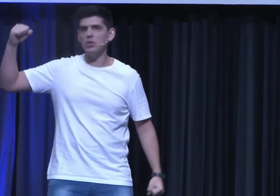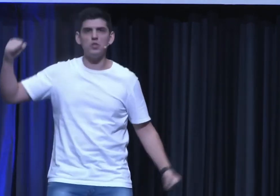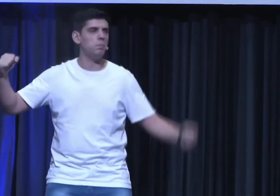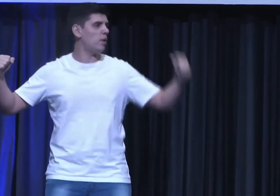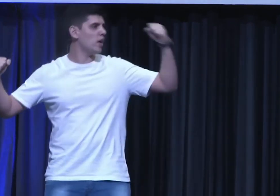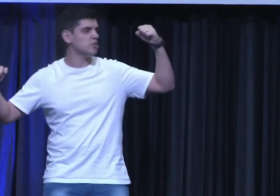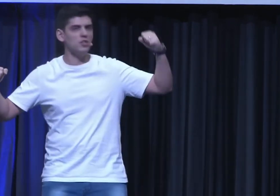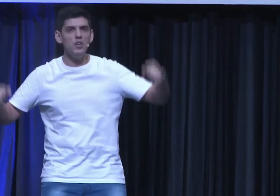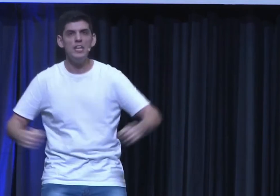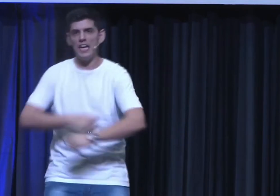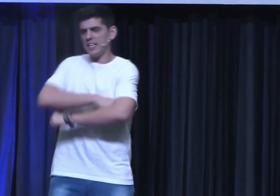Tudo posso